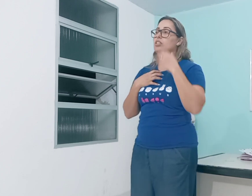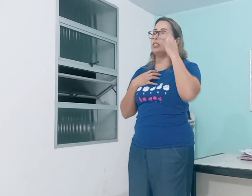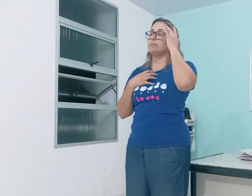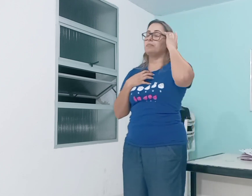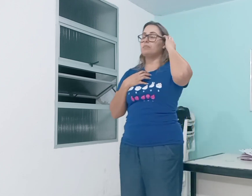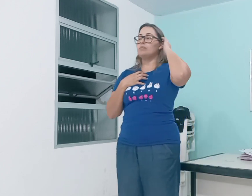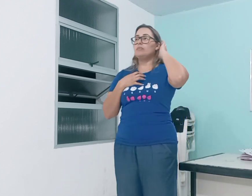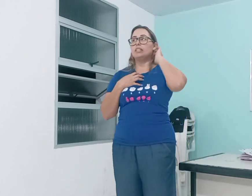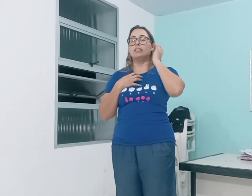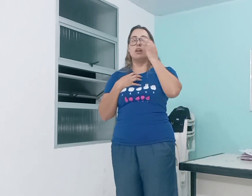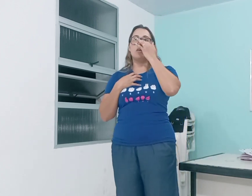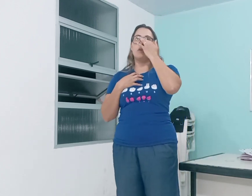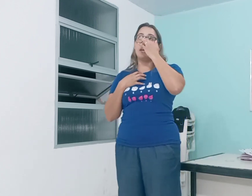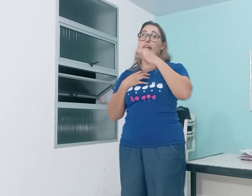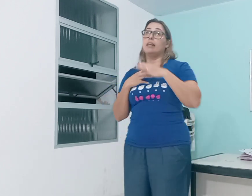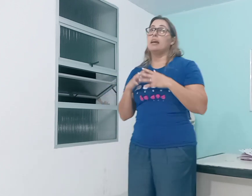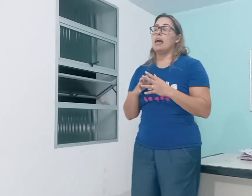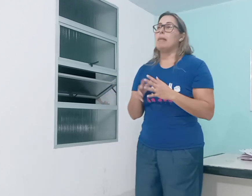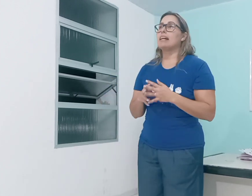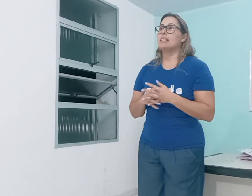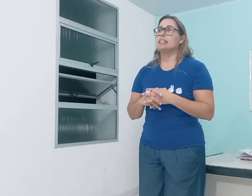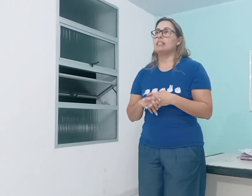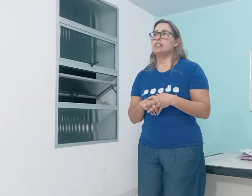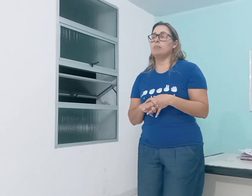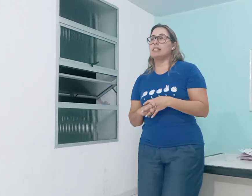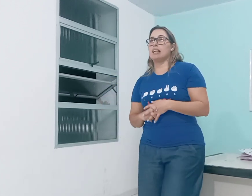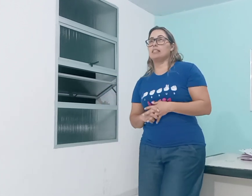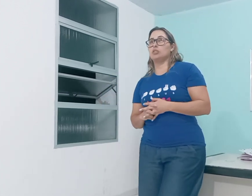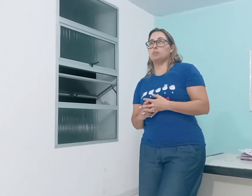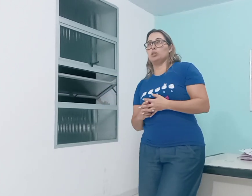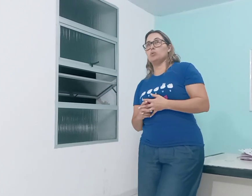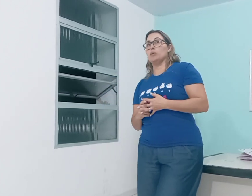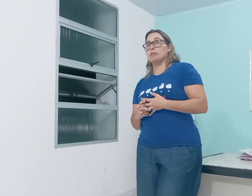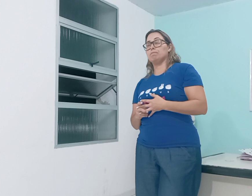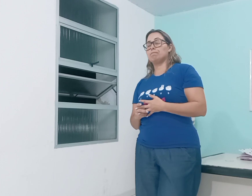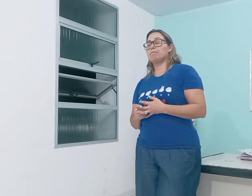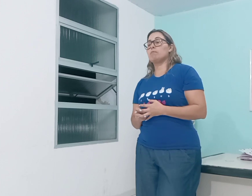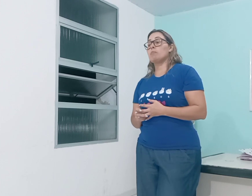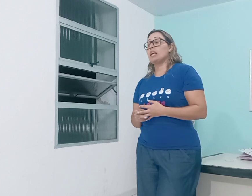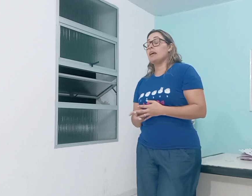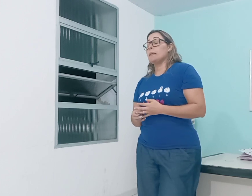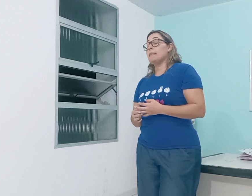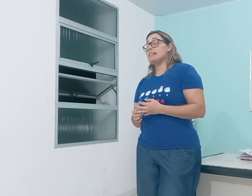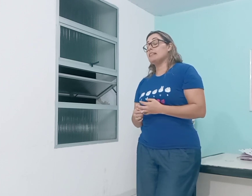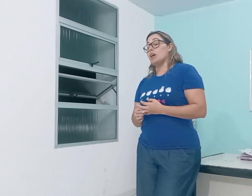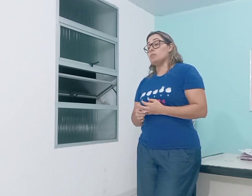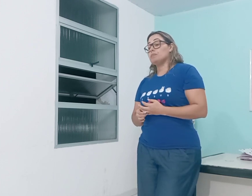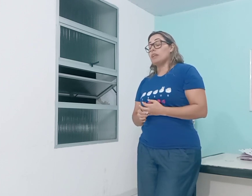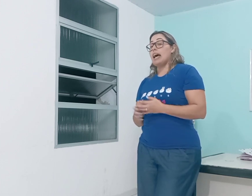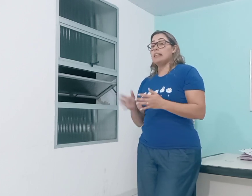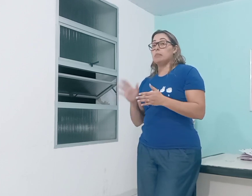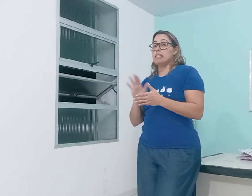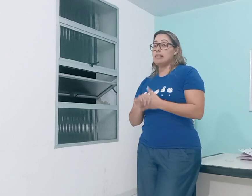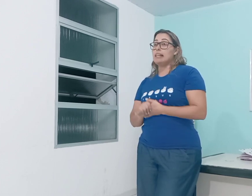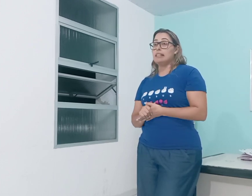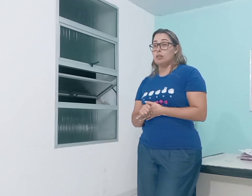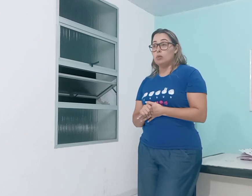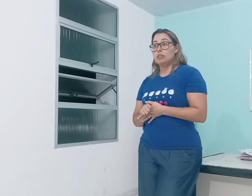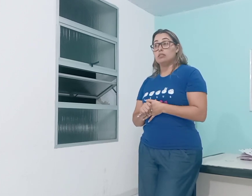sentir. Então é bacana a gente pensar nesse tipo de coisa. Mas então, a Libras é língua, não